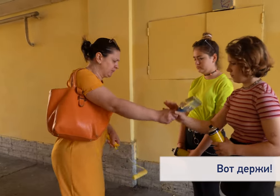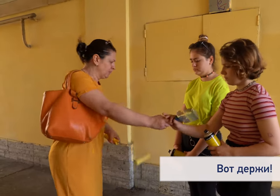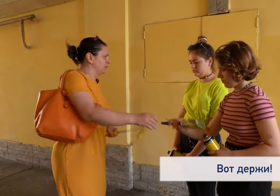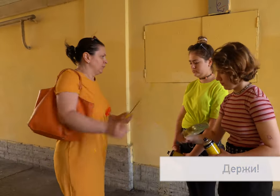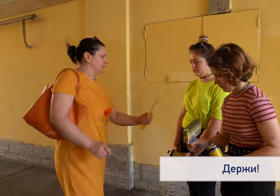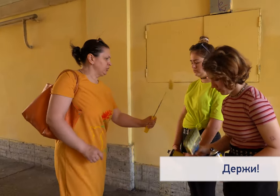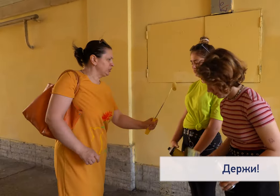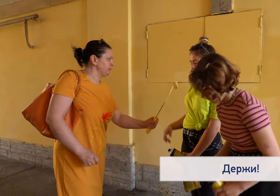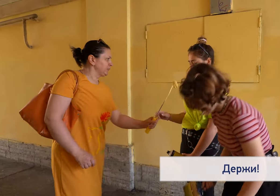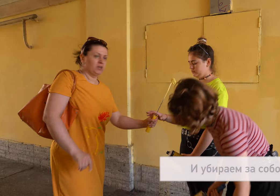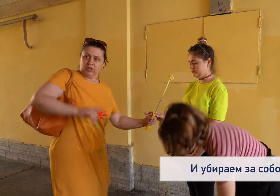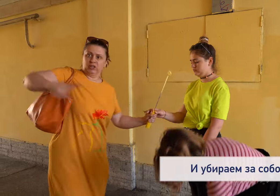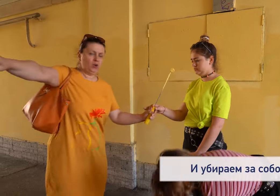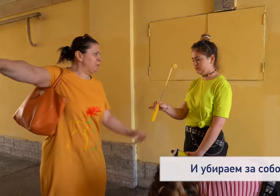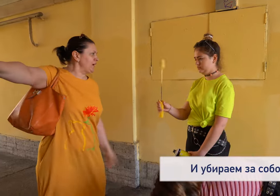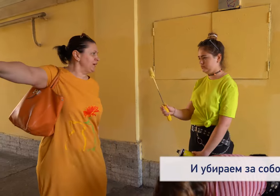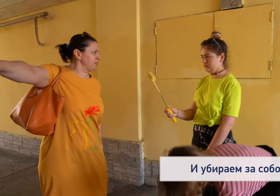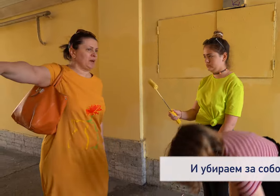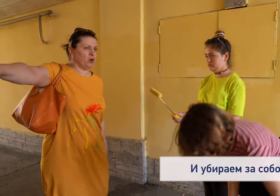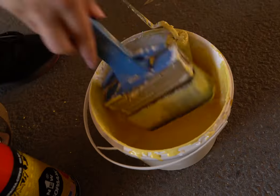держи. Держим и убираем за собой.